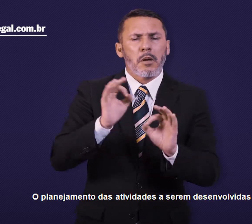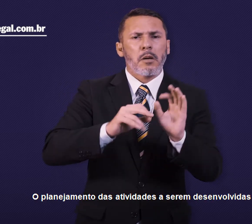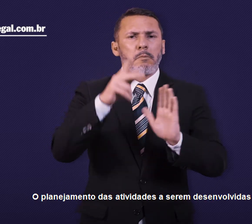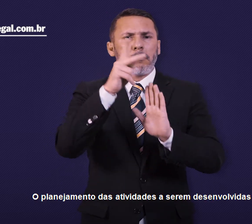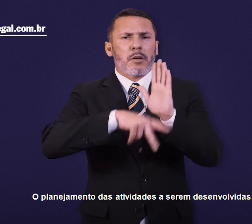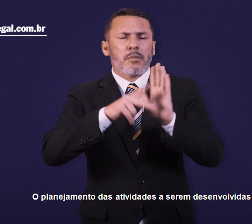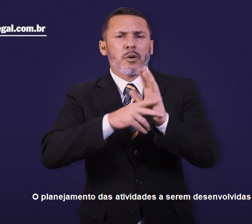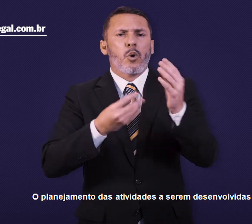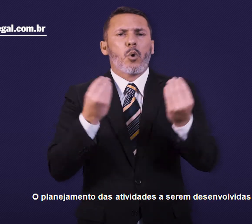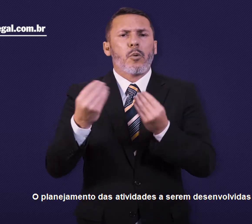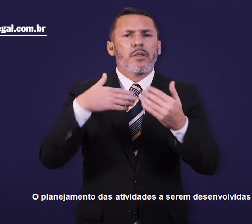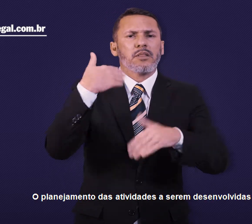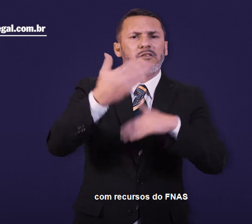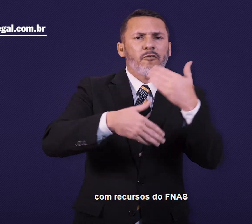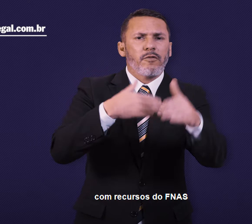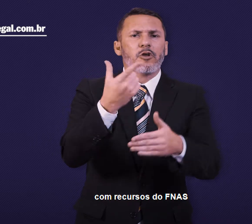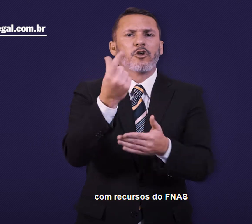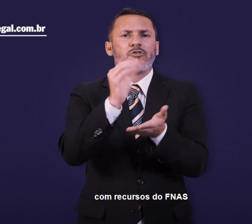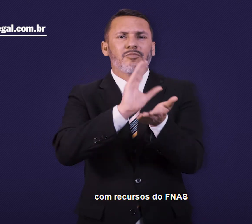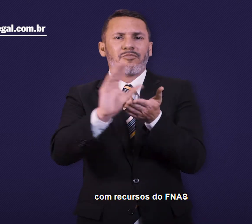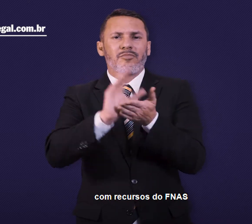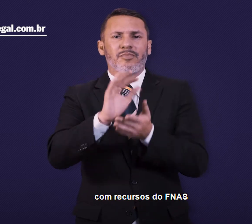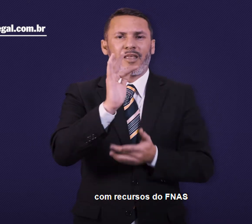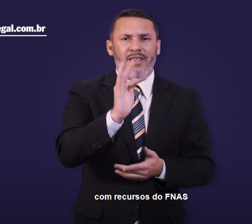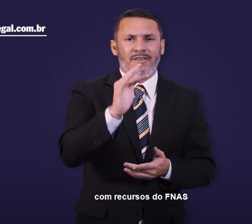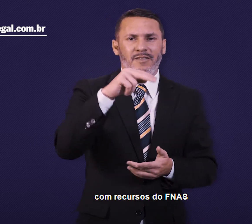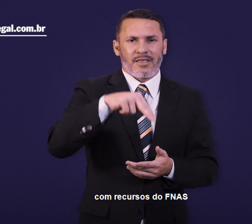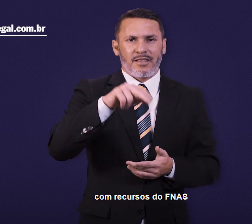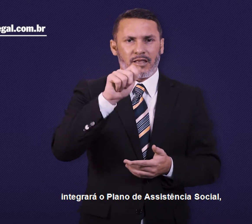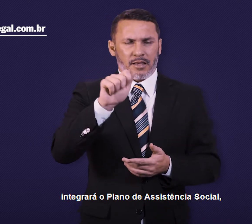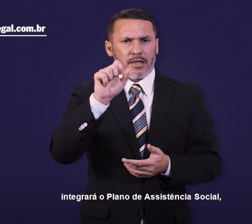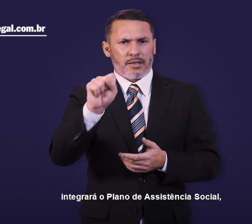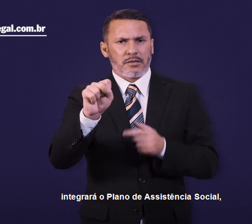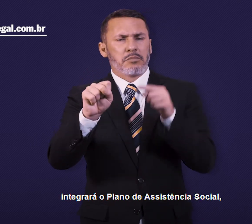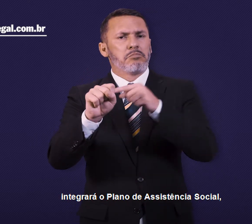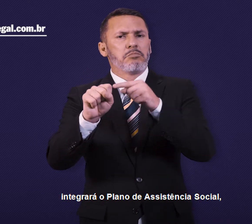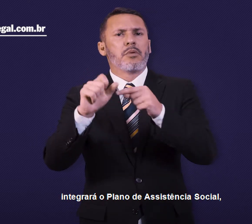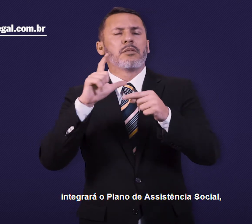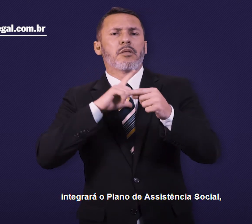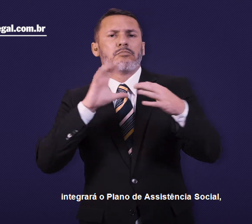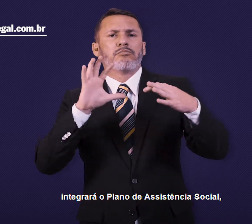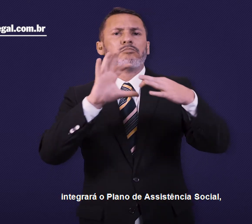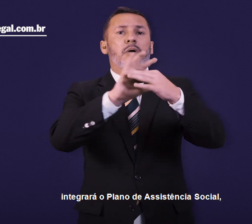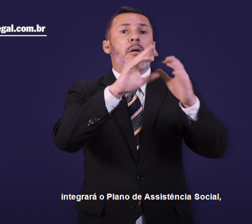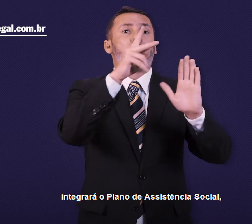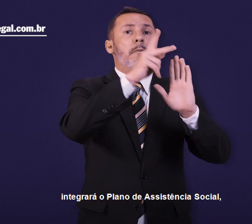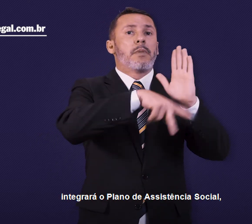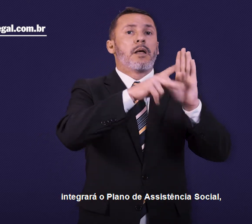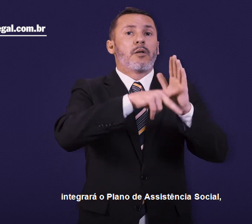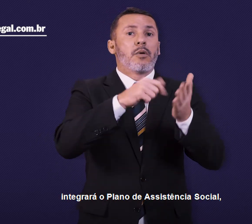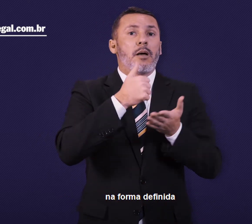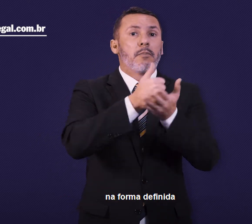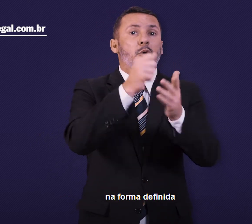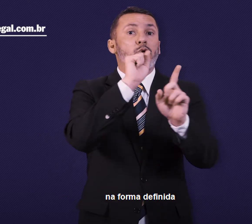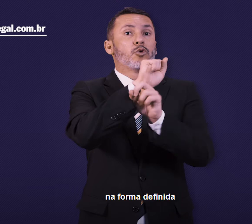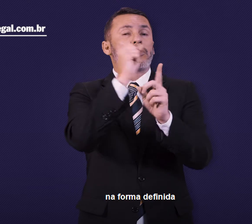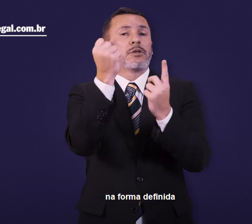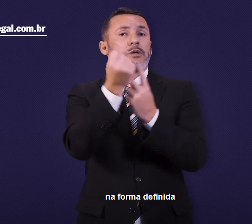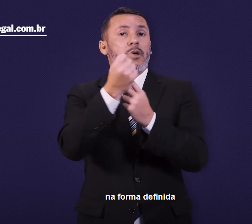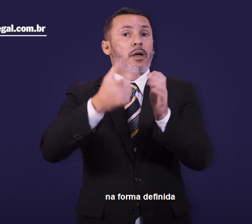a serem desenvolvidas com recursos do FNAS integrará o Plano de Assistência Social na forma definida